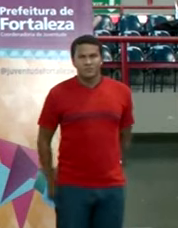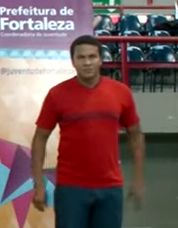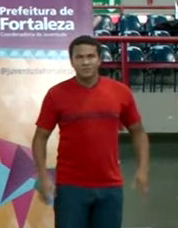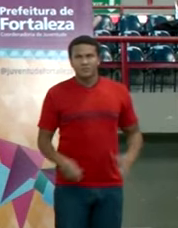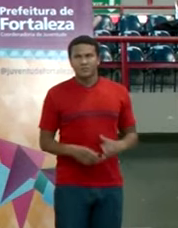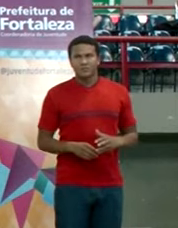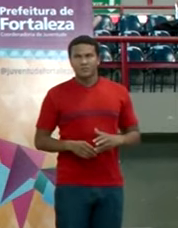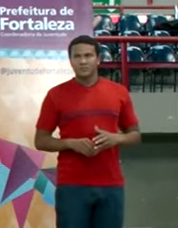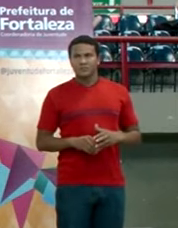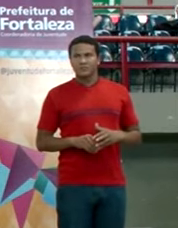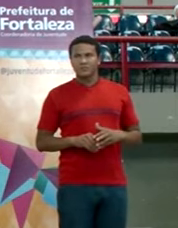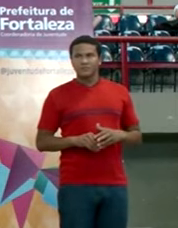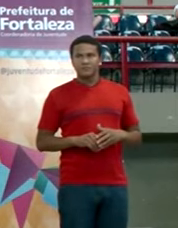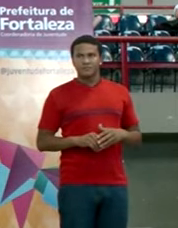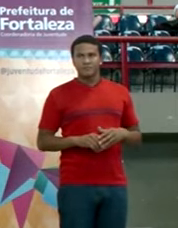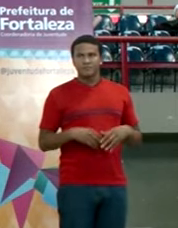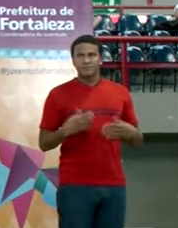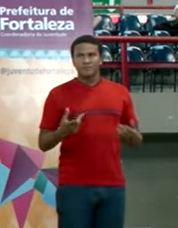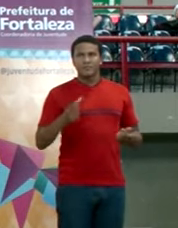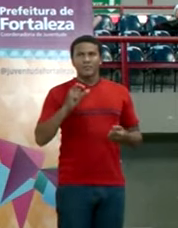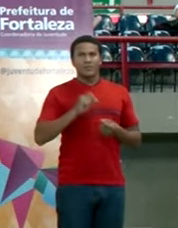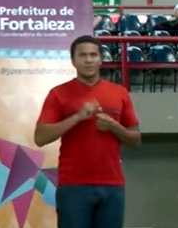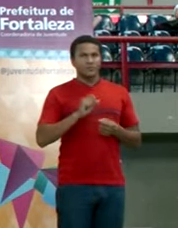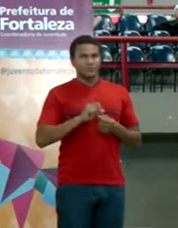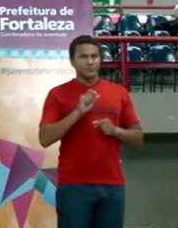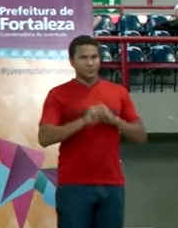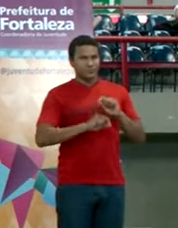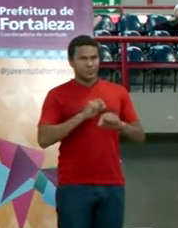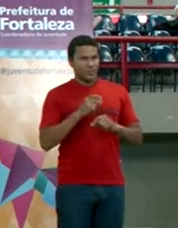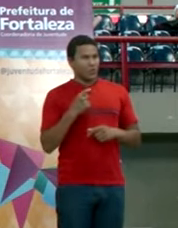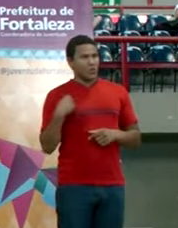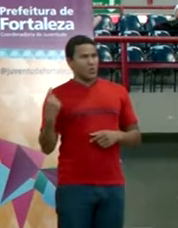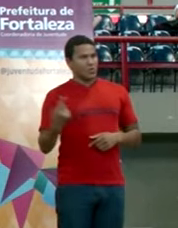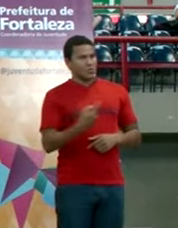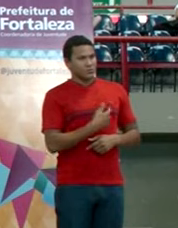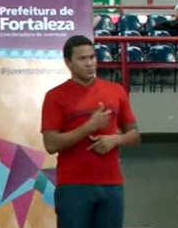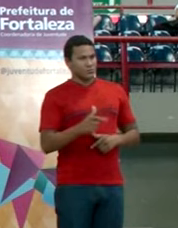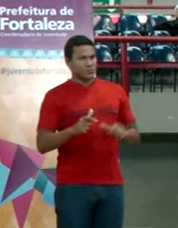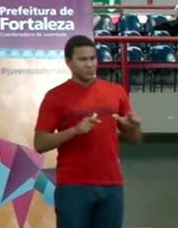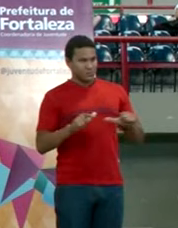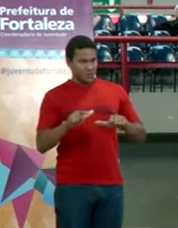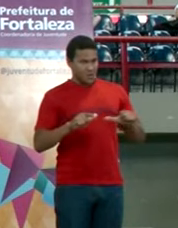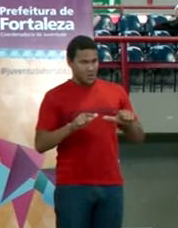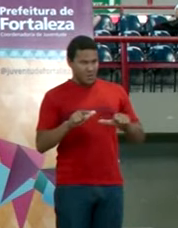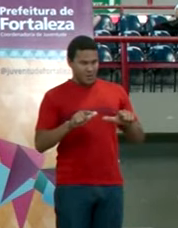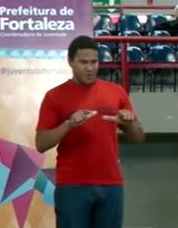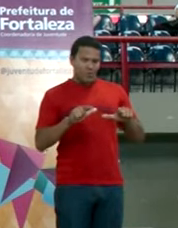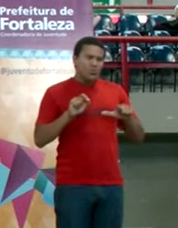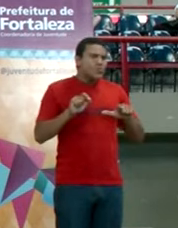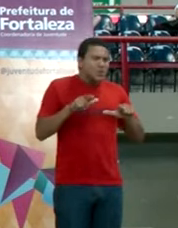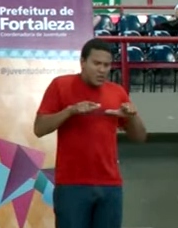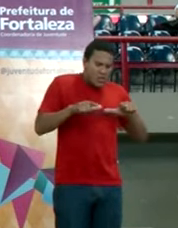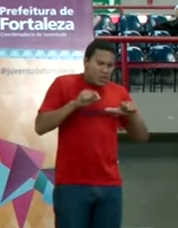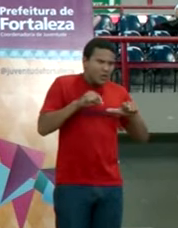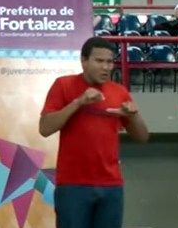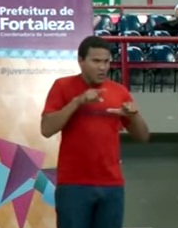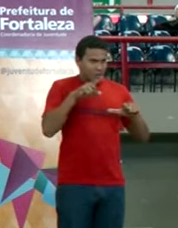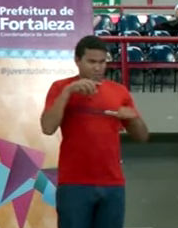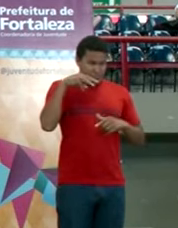Então o que é que nós fizemos aqui ó nós trabalhamos até agora questões que envolvem média aritmética